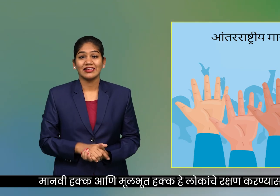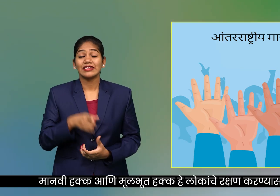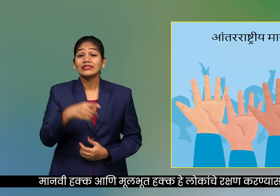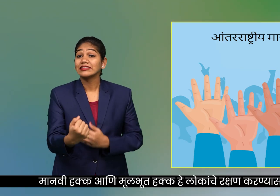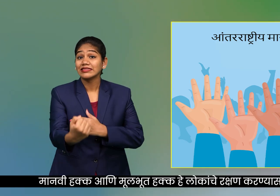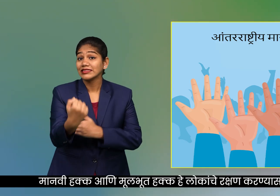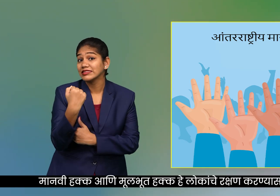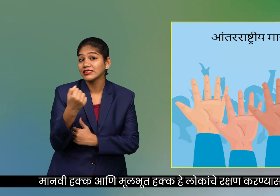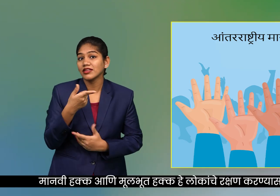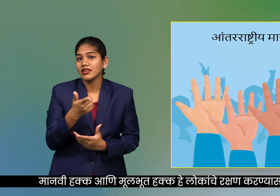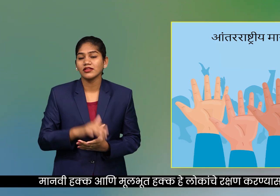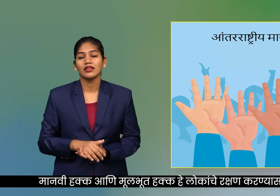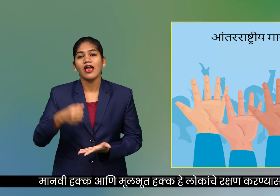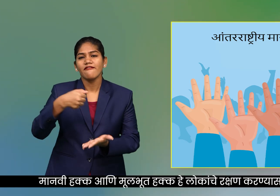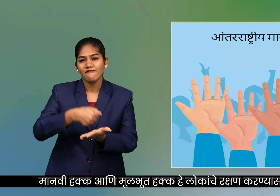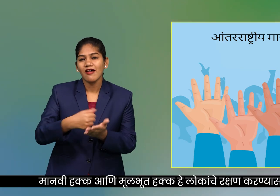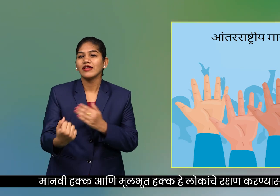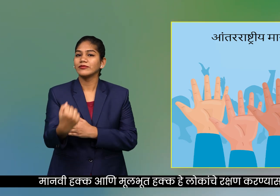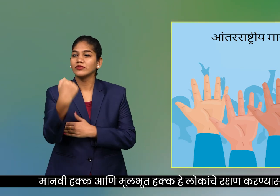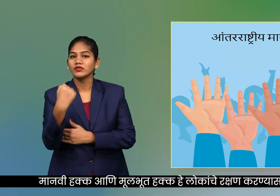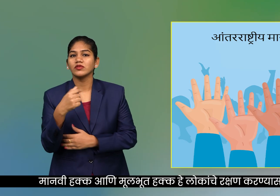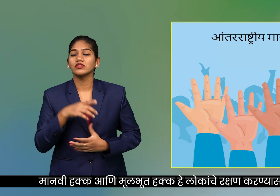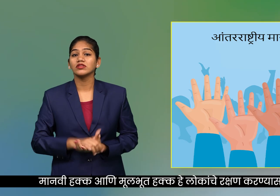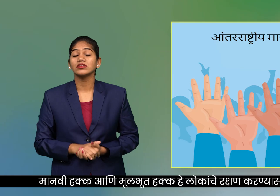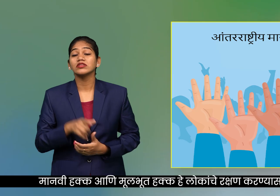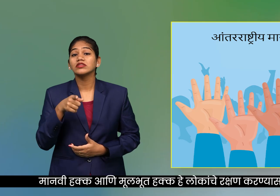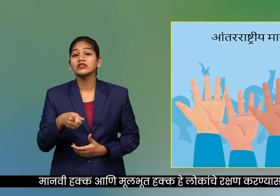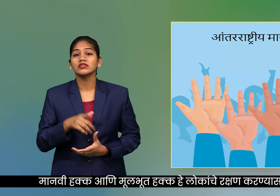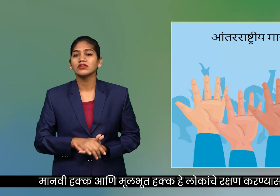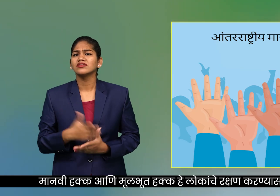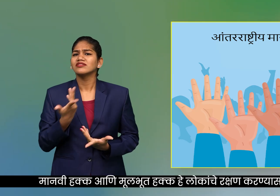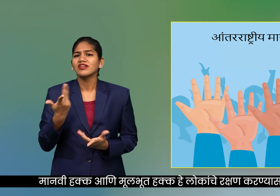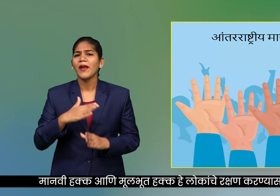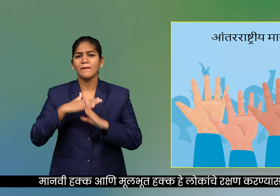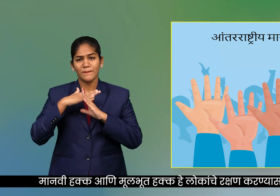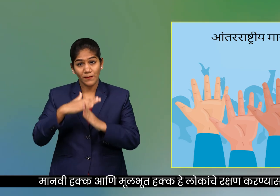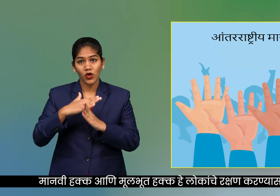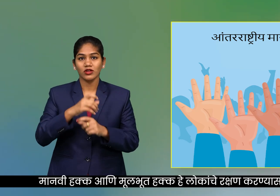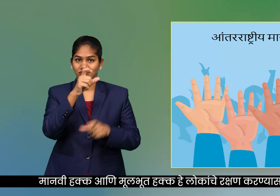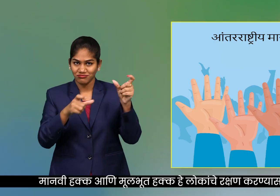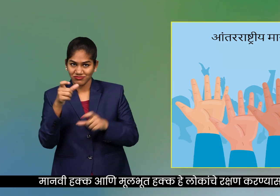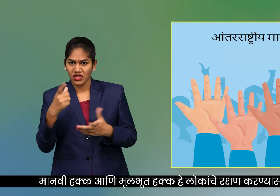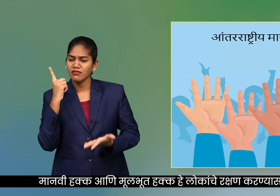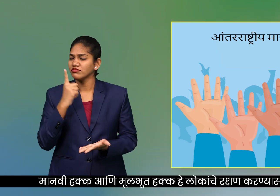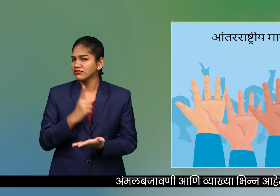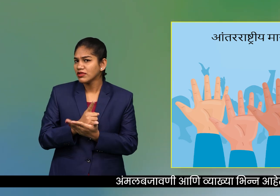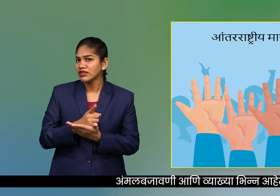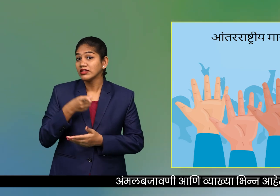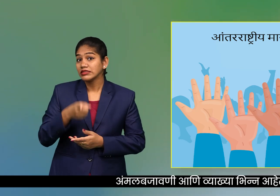मानवी हक्क आणि मूलभूत हक्क हे लोकांचे रक्षण करण्यासाठी आहेत, परंतु त्यांच्या मूळ,